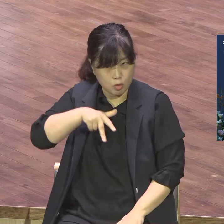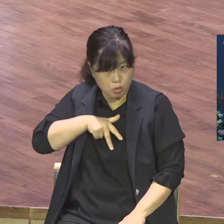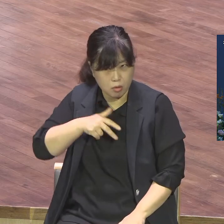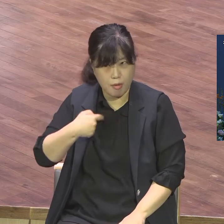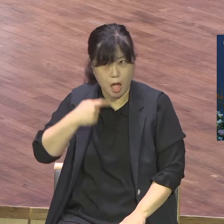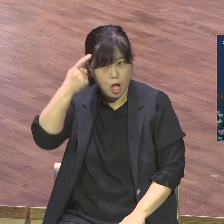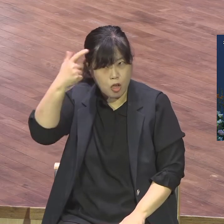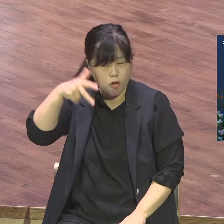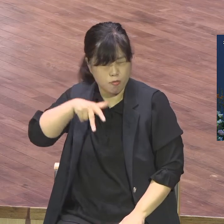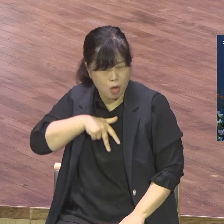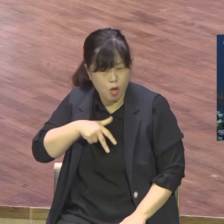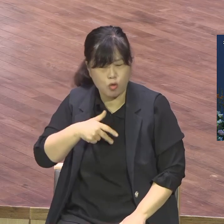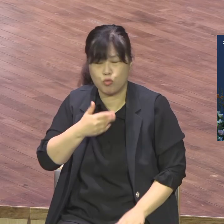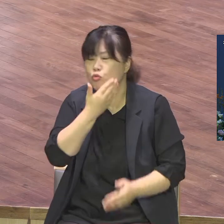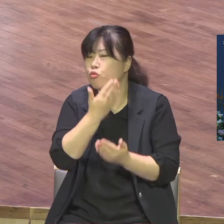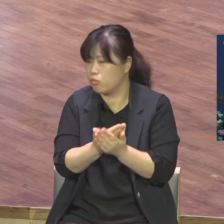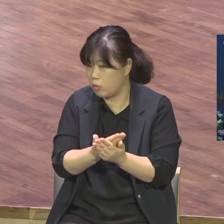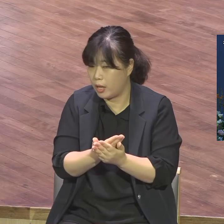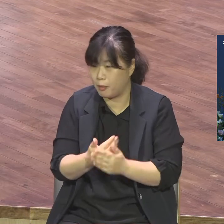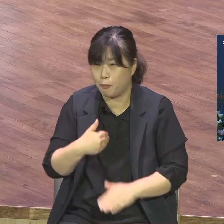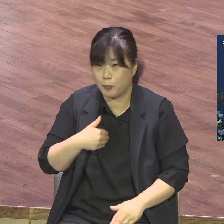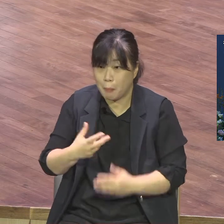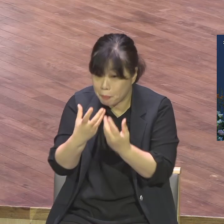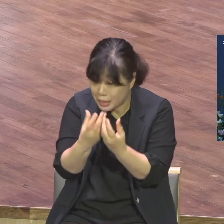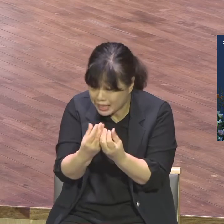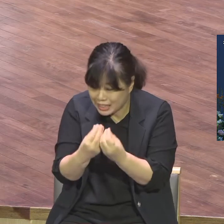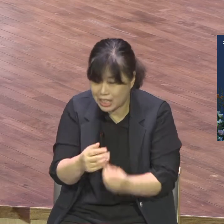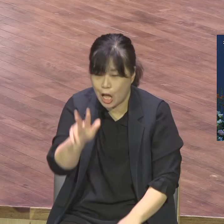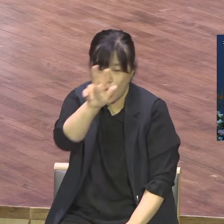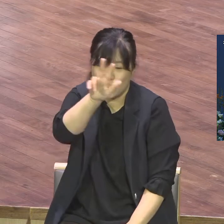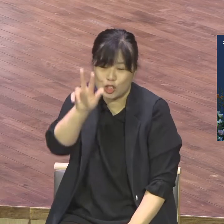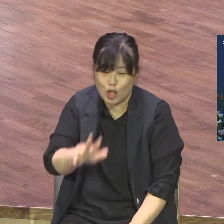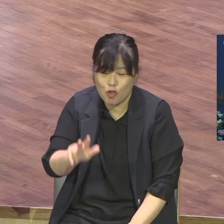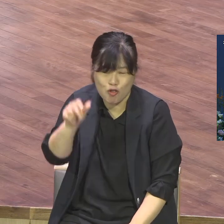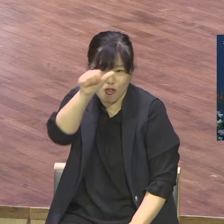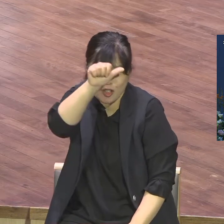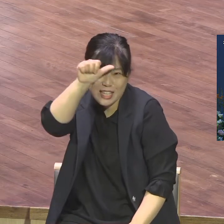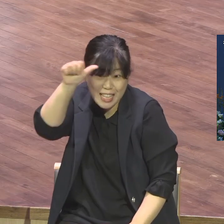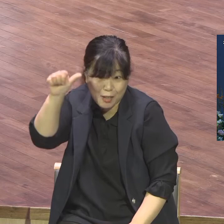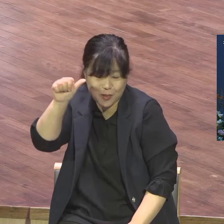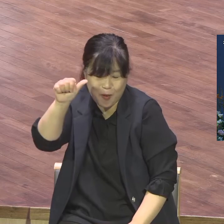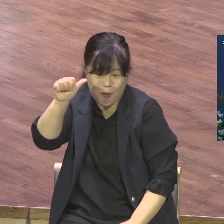전국 장로회장, 부회장, 총무석이 연결 다 썰었더만.